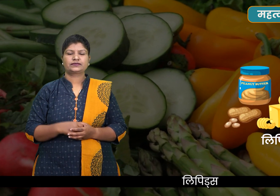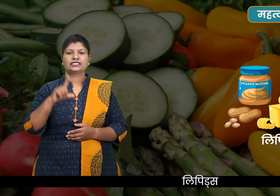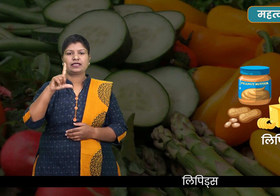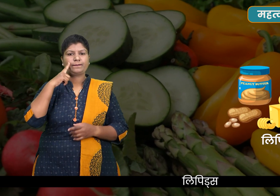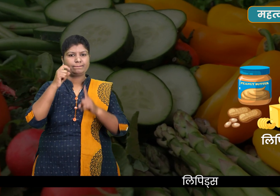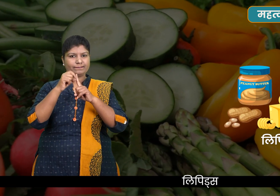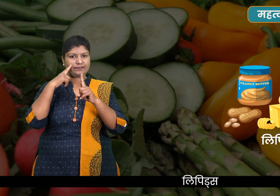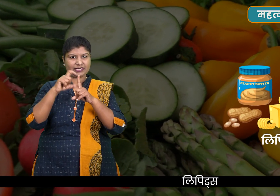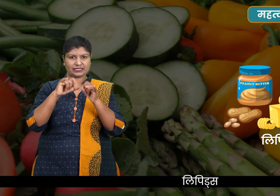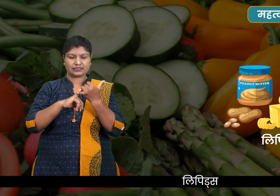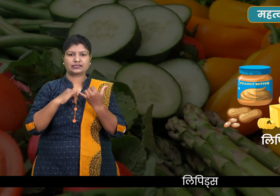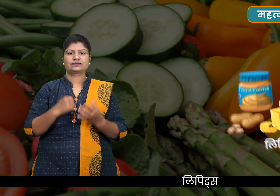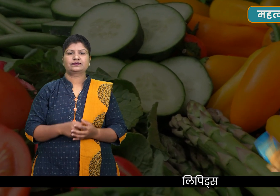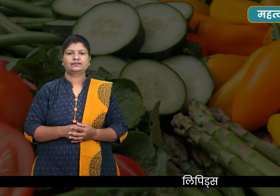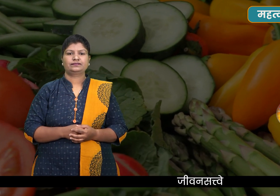लिपिड्स,